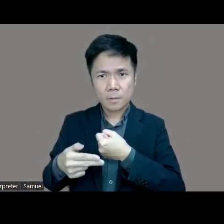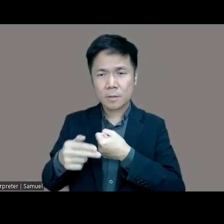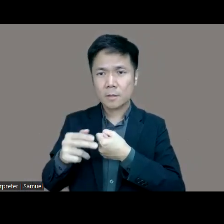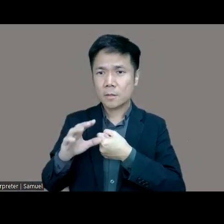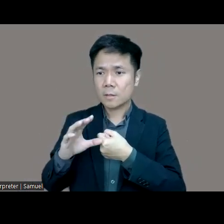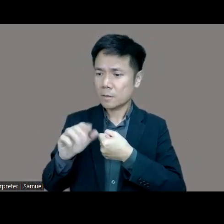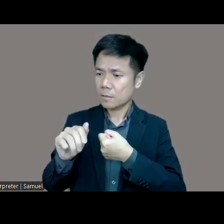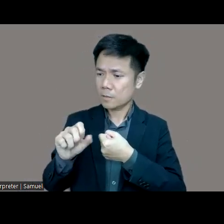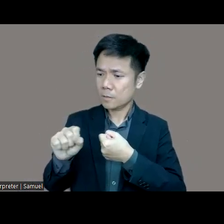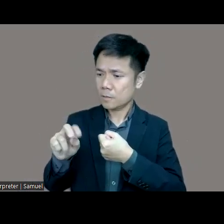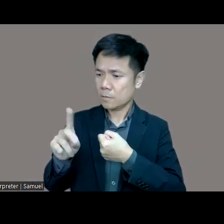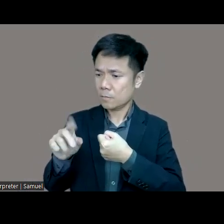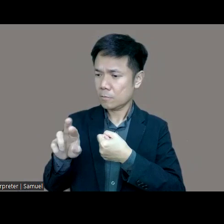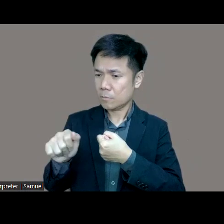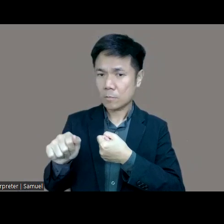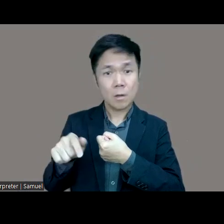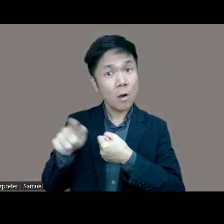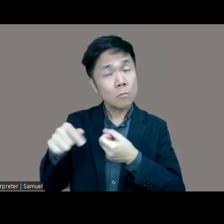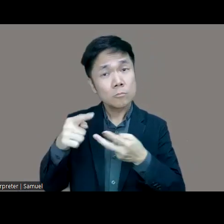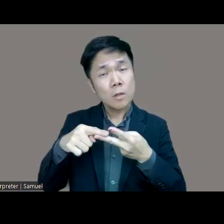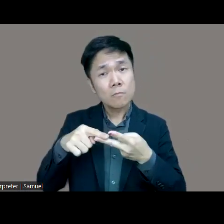allumer votre microphone maintenant.